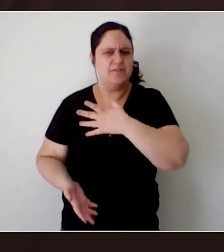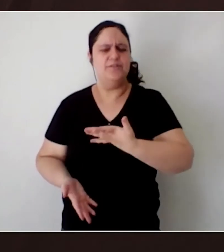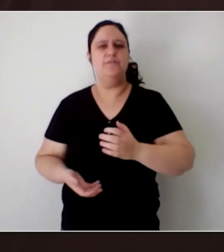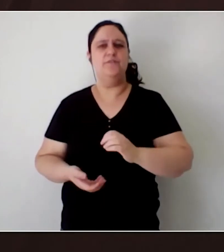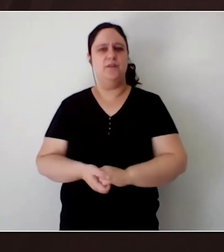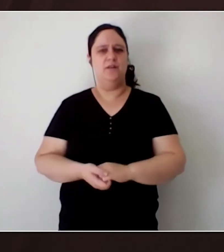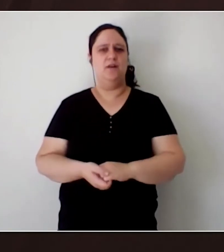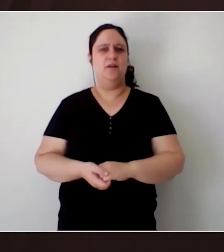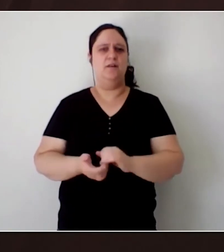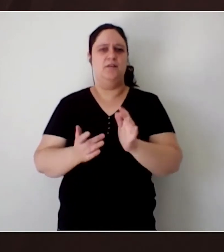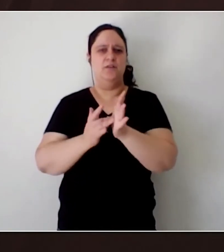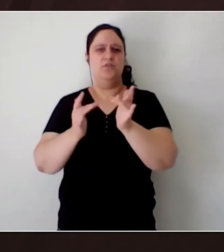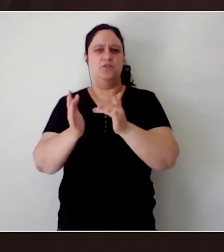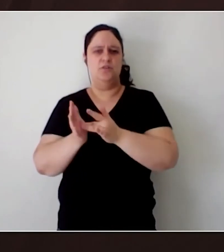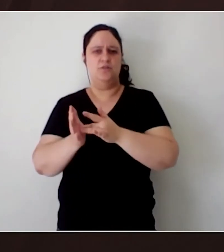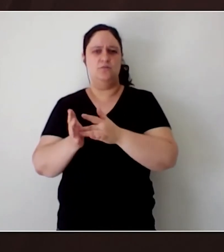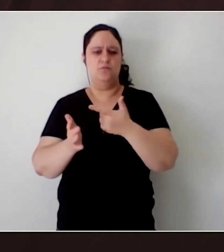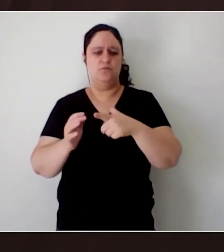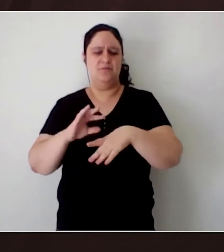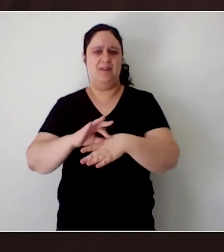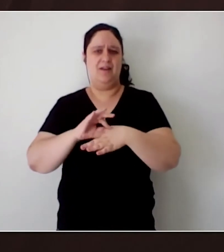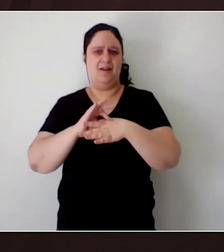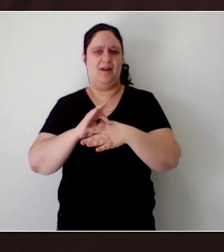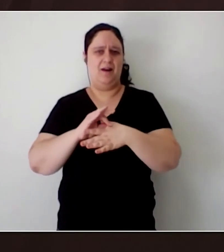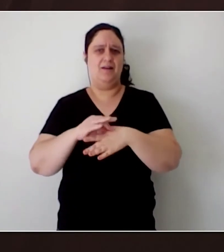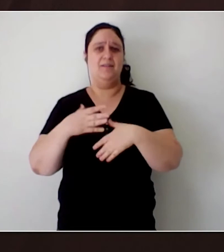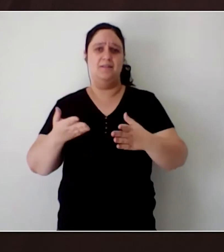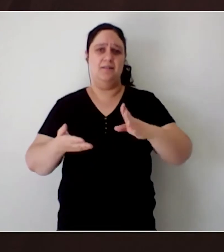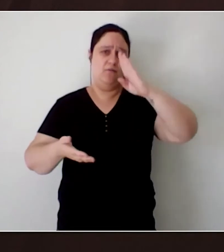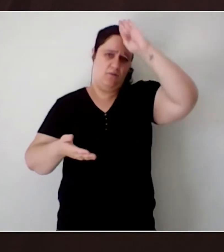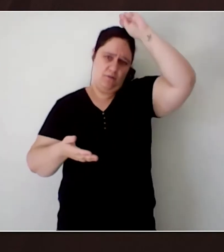carne, irmãos, Romanos 8:3 não funciona.